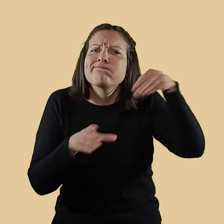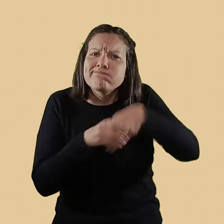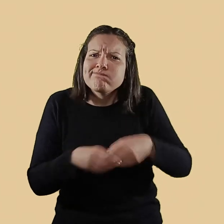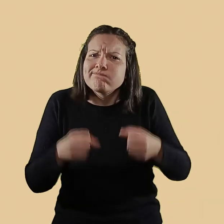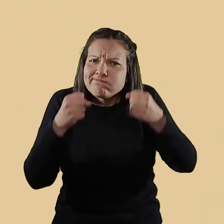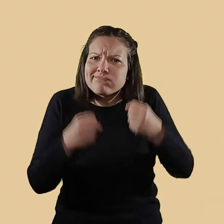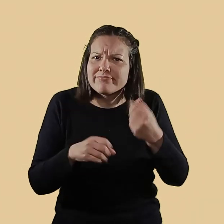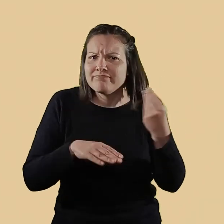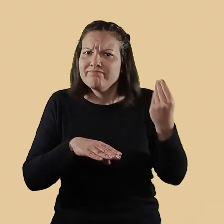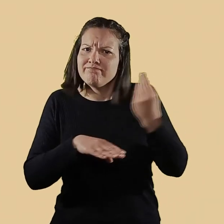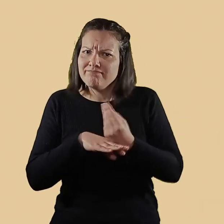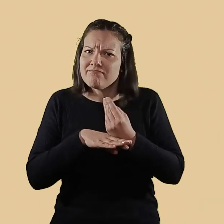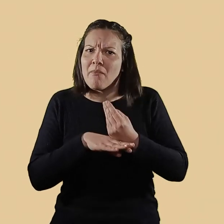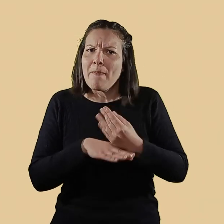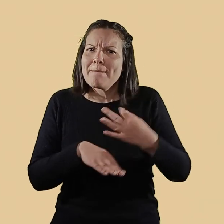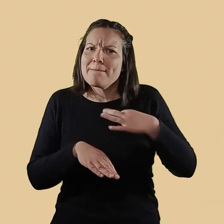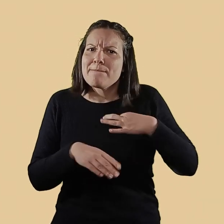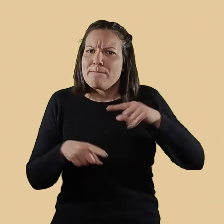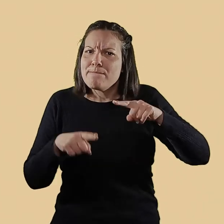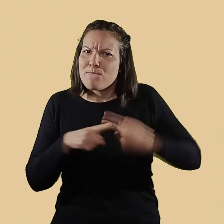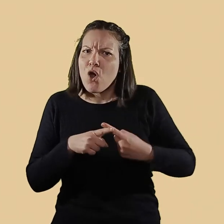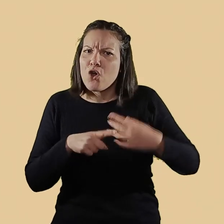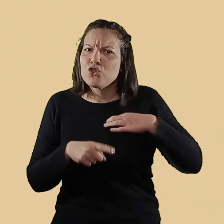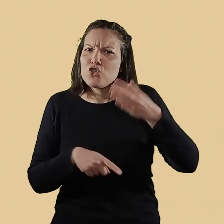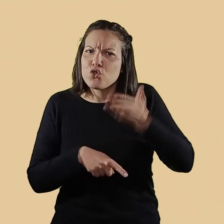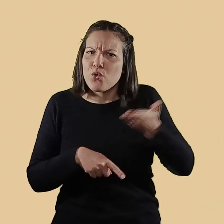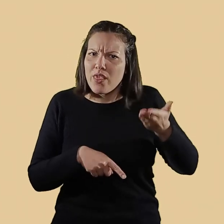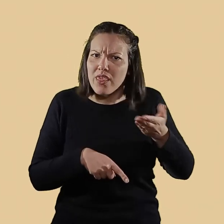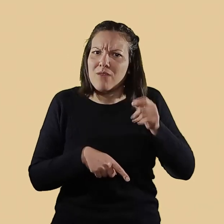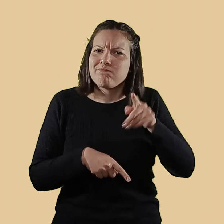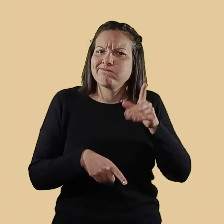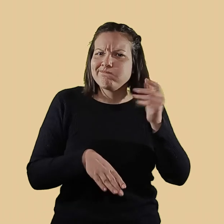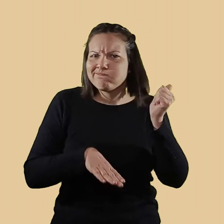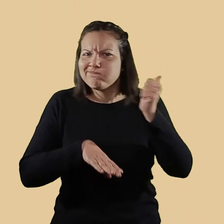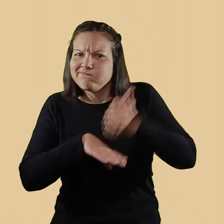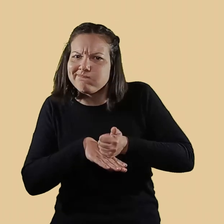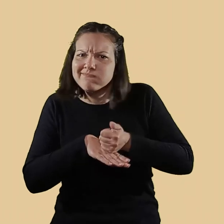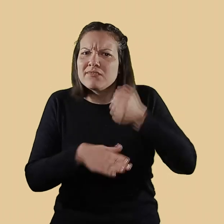ciudadanos participativos en la lucha y defensa de los derechos.